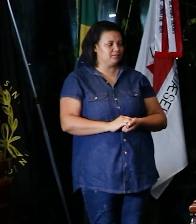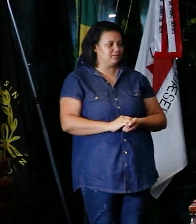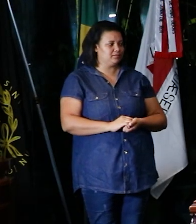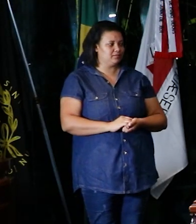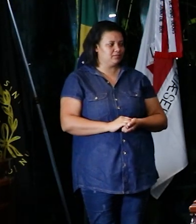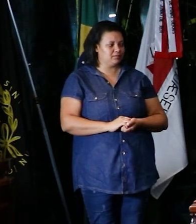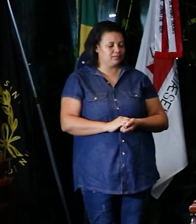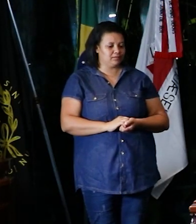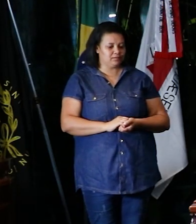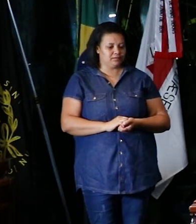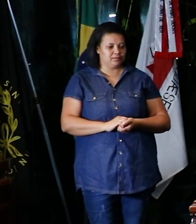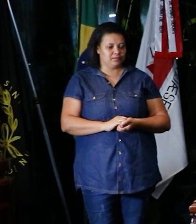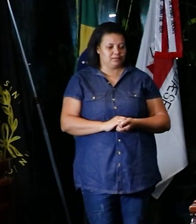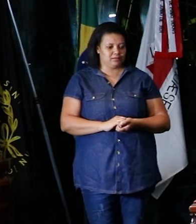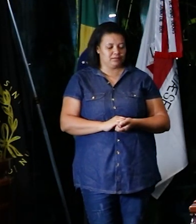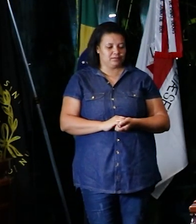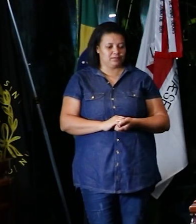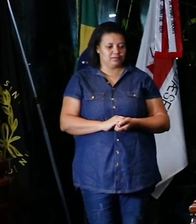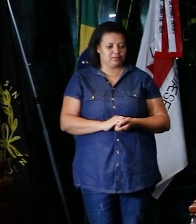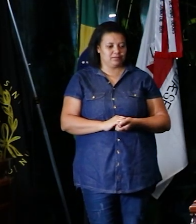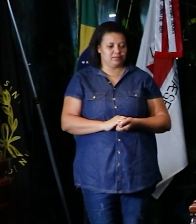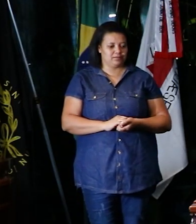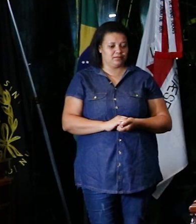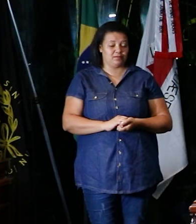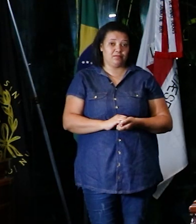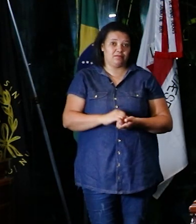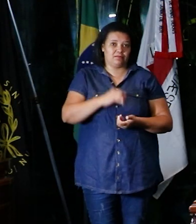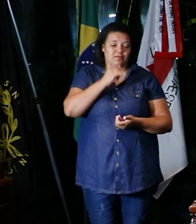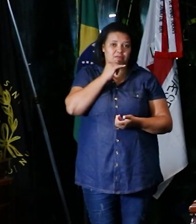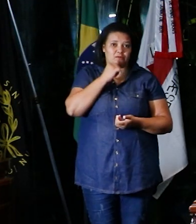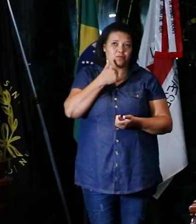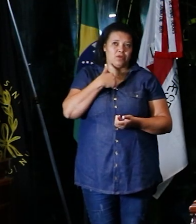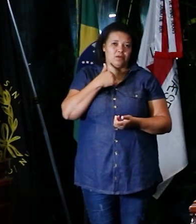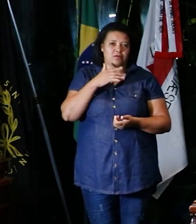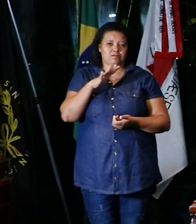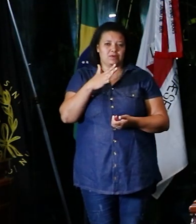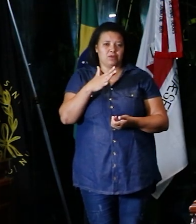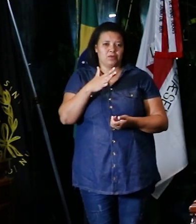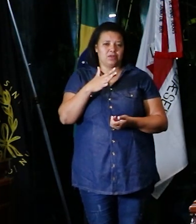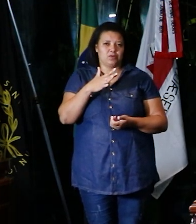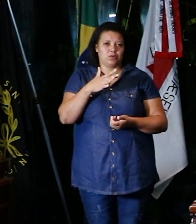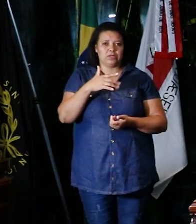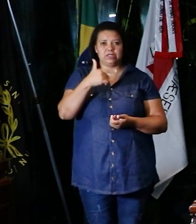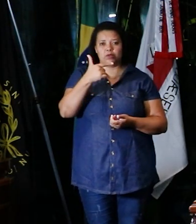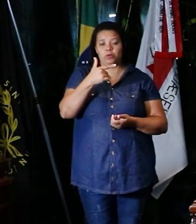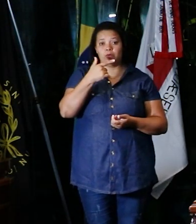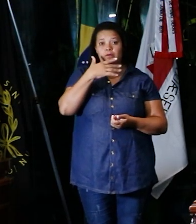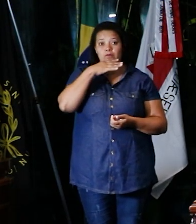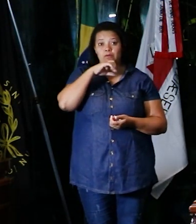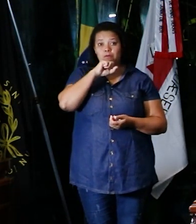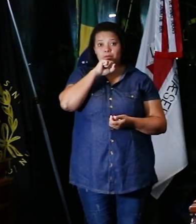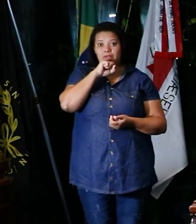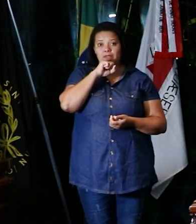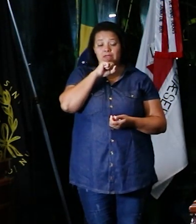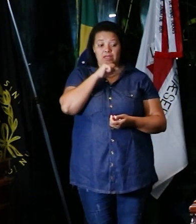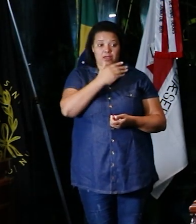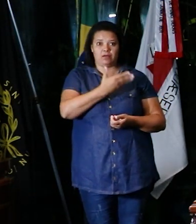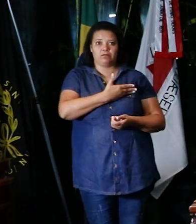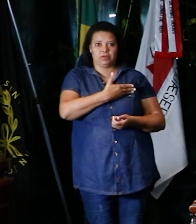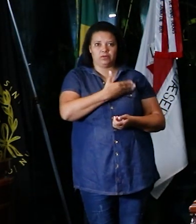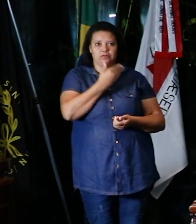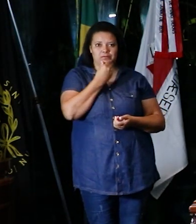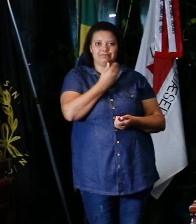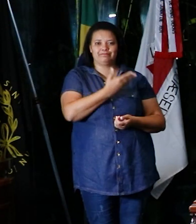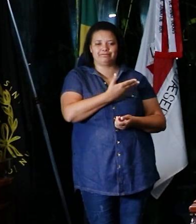Eu tive um, digamos, meio segundo pai, que foi Orígenes Lessa, que era um grande amigo dele.